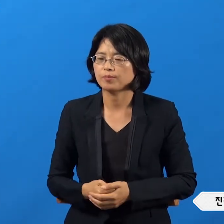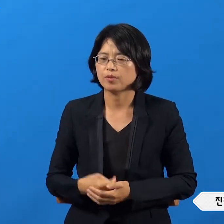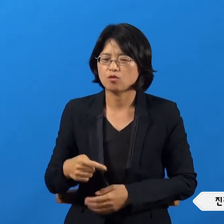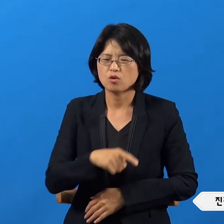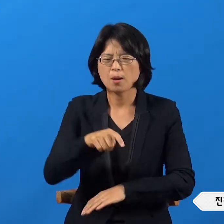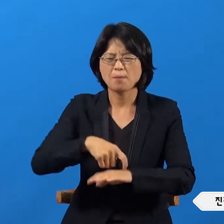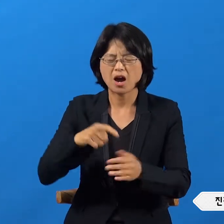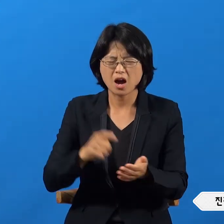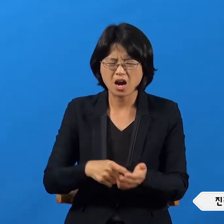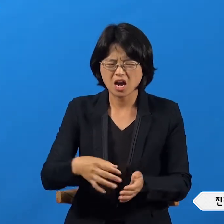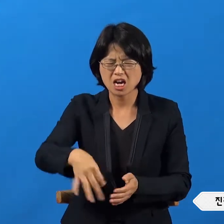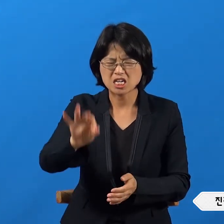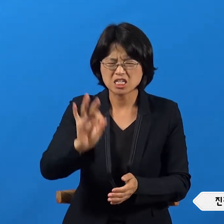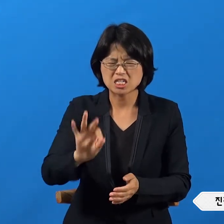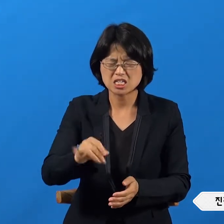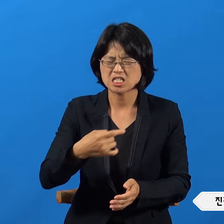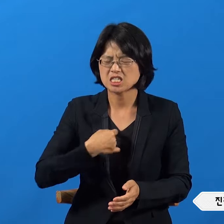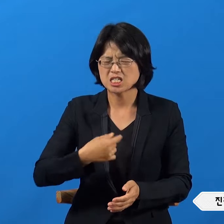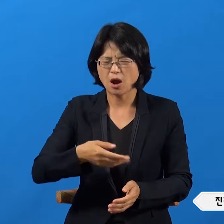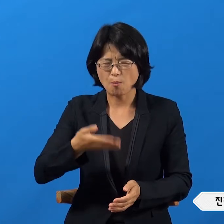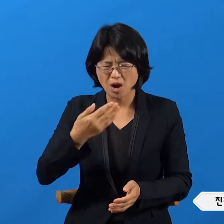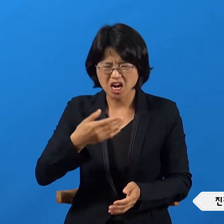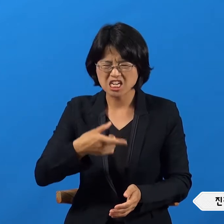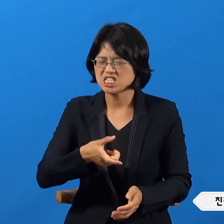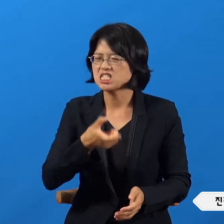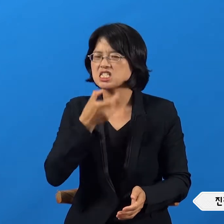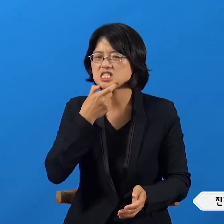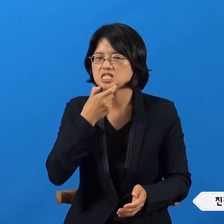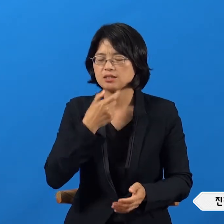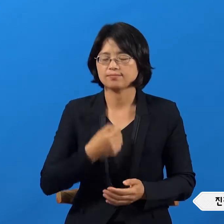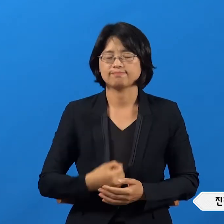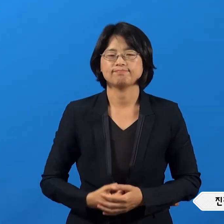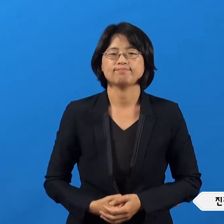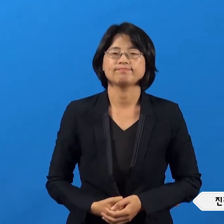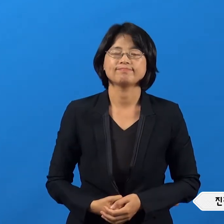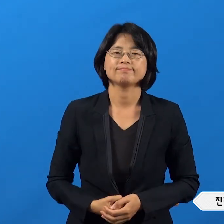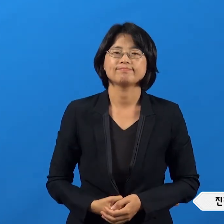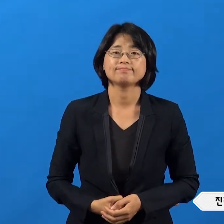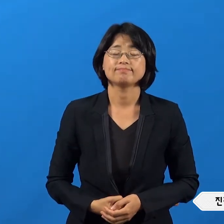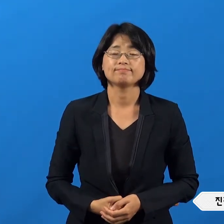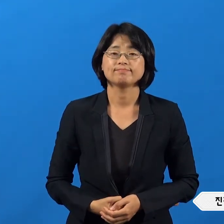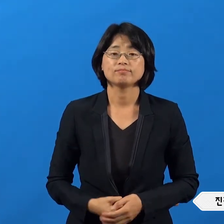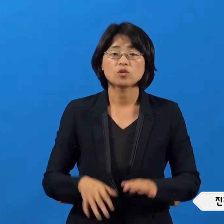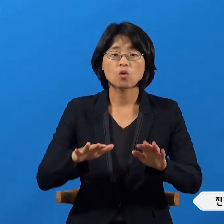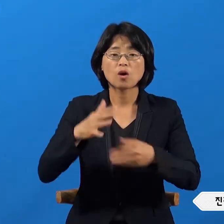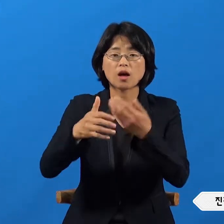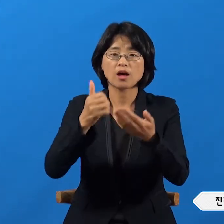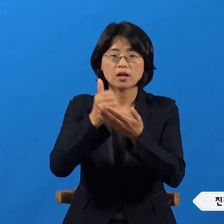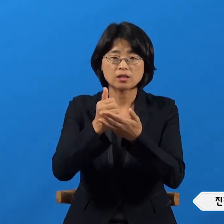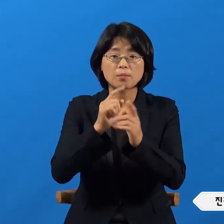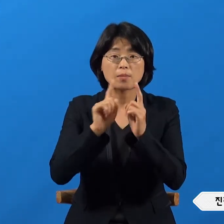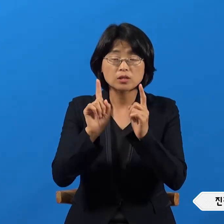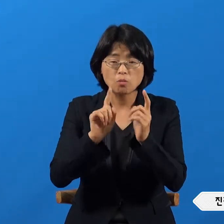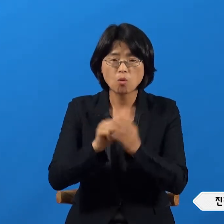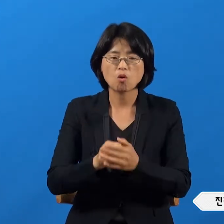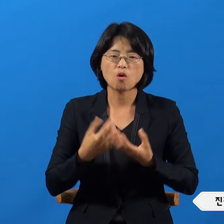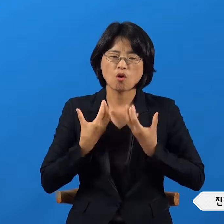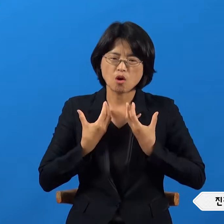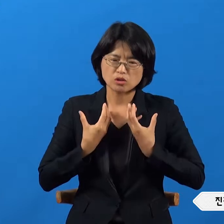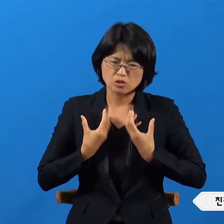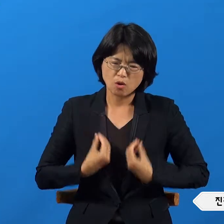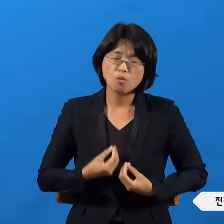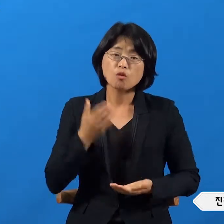싫어하노라 하매. 오늘 성경은 그들이 절망 가운데서 이제는 원망하기